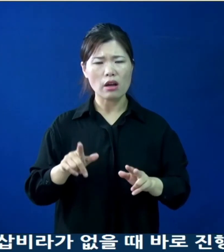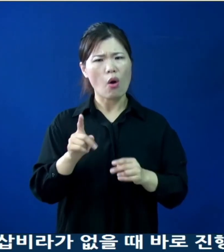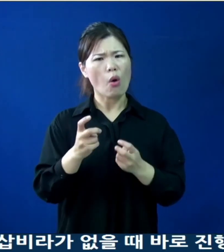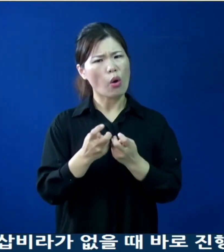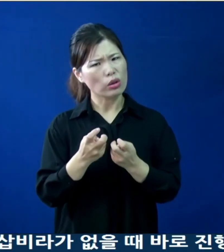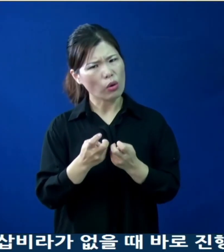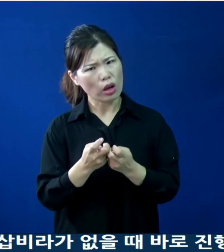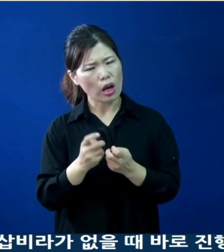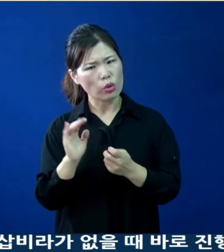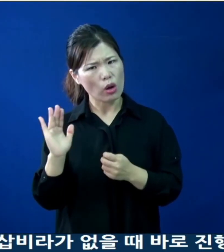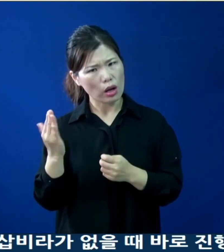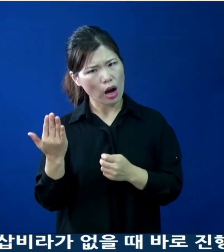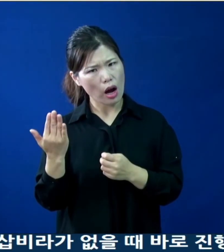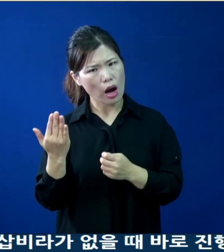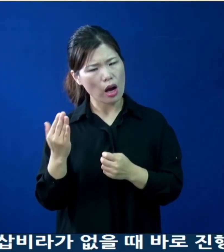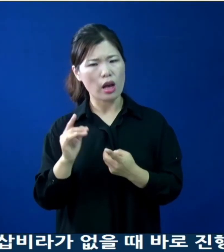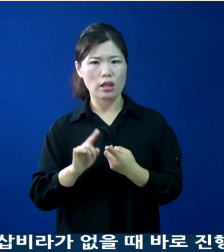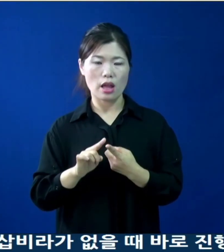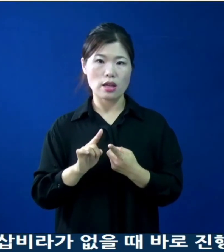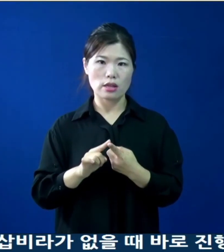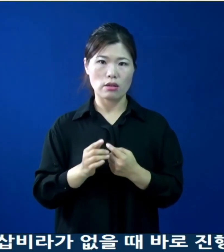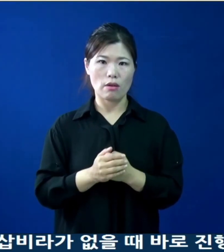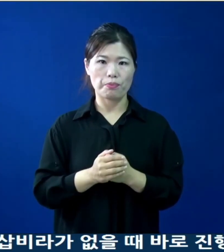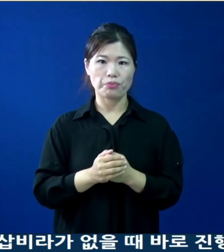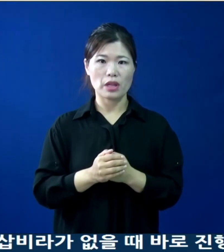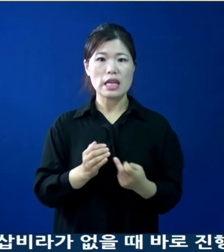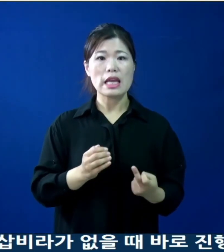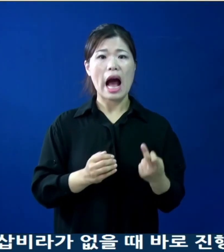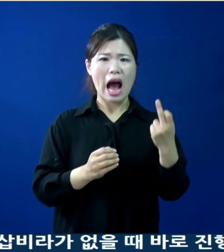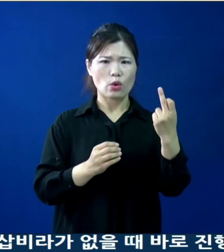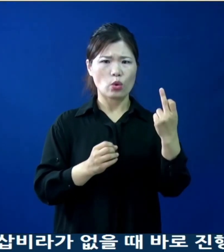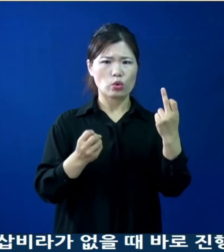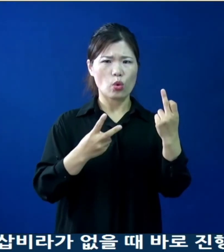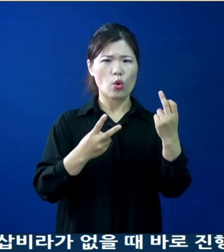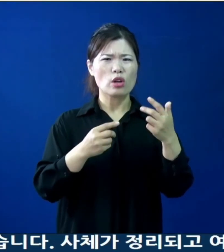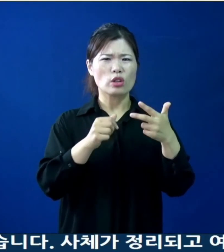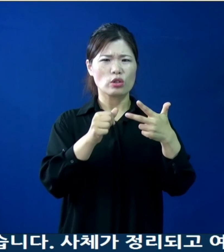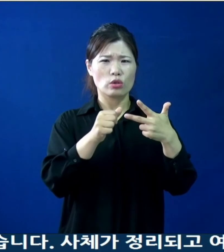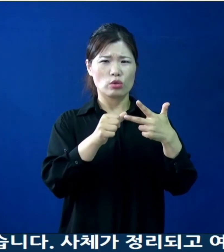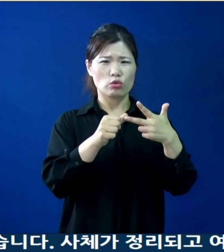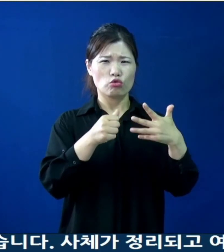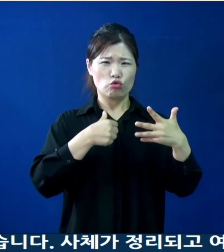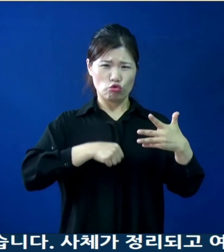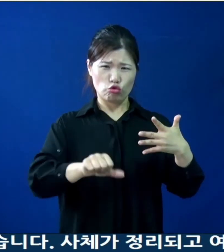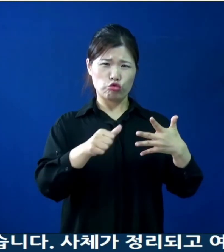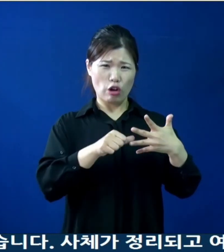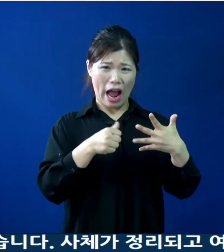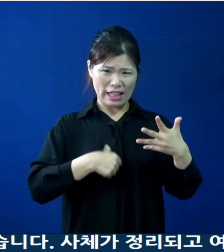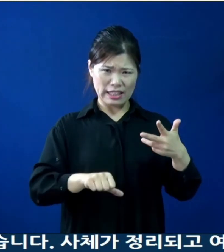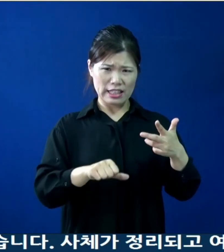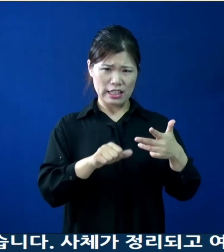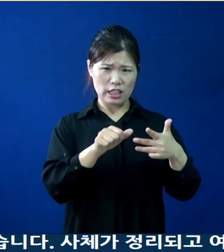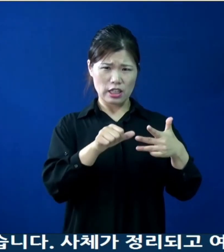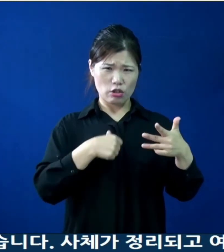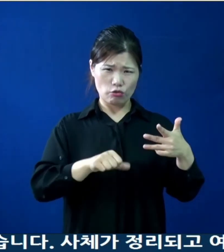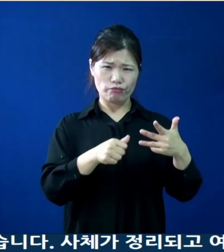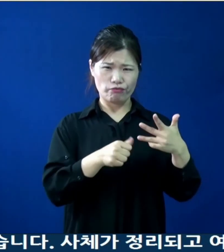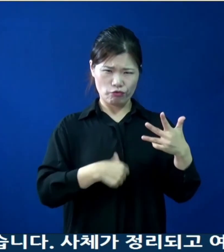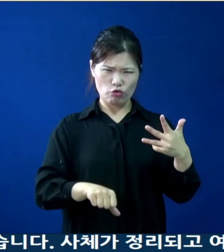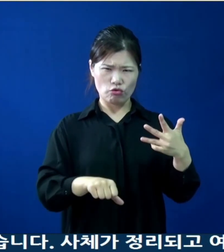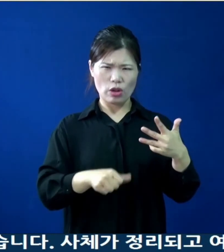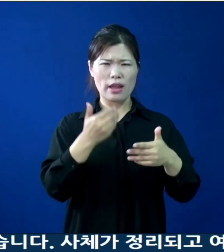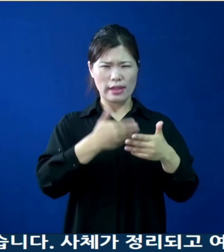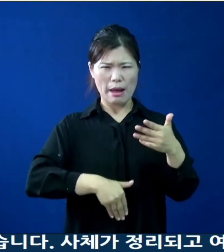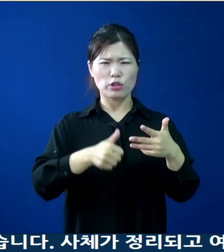어떻게 해야 될지를, 특별히 아론과 남은 두 아들들이 어떻게 해야 될지를, 그리고 이스라엘 백성이 이 상황을